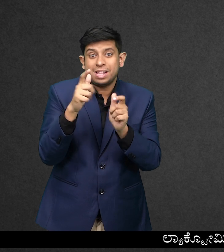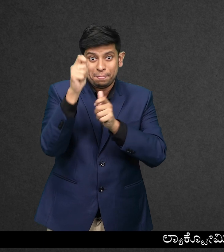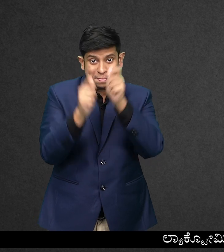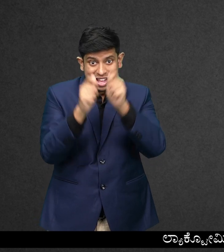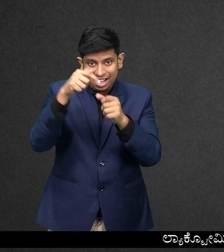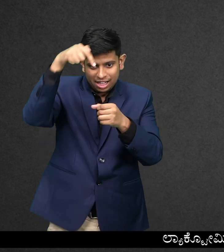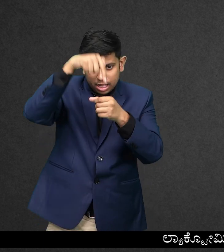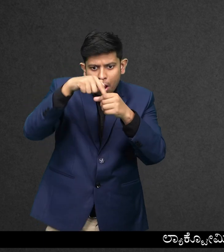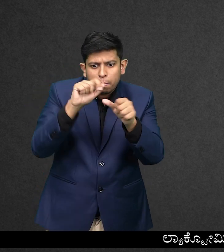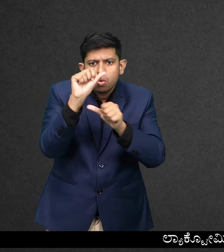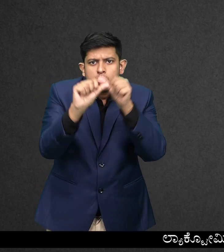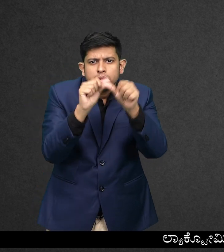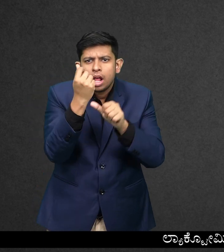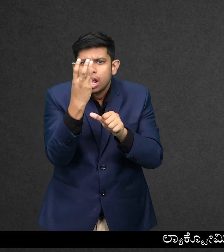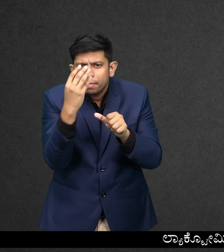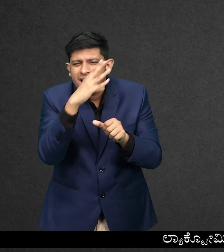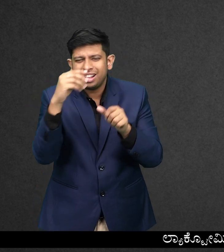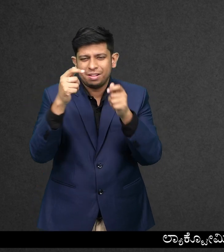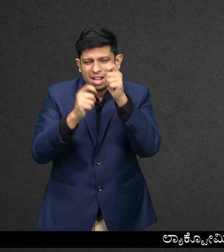ಲ್ಯಾಕ್ಟೋಮೀಟರ್ಗಳನ್ನು ಬಳಸಲಾಗುತ್ತೆ.